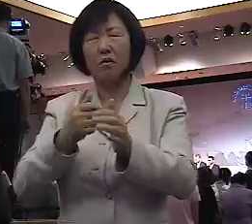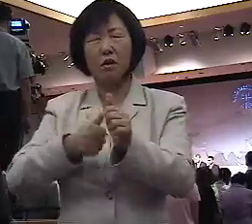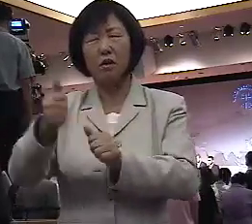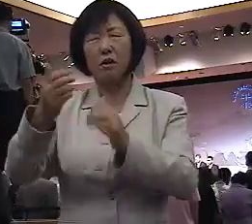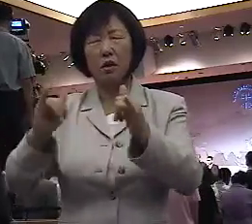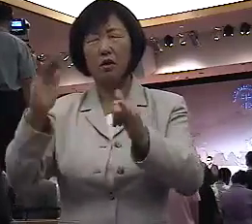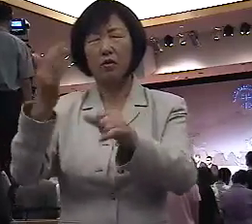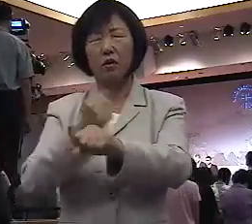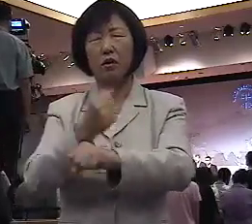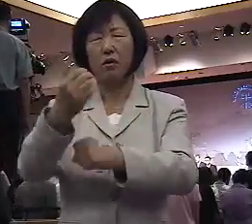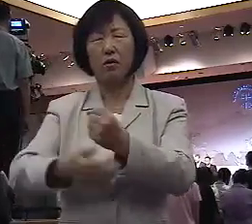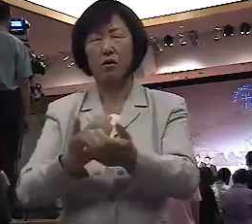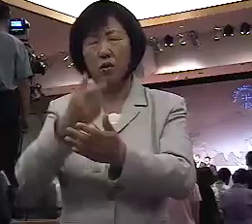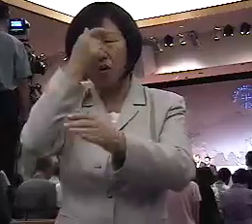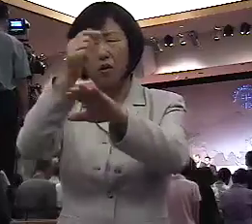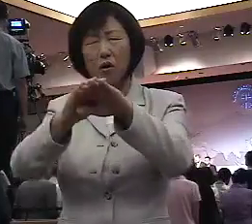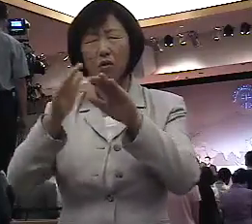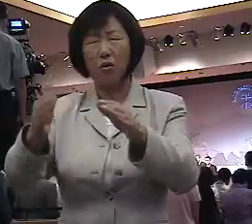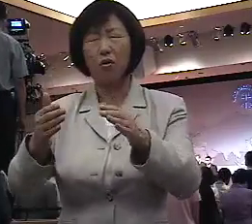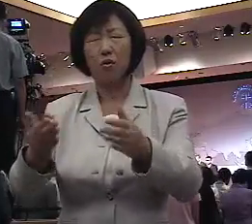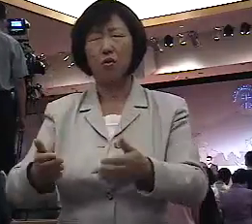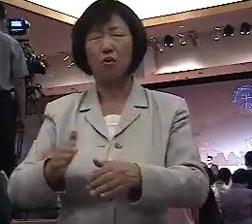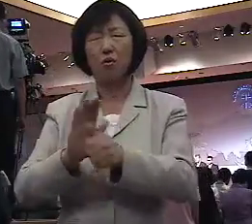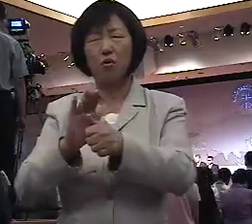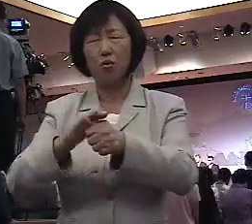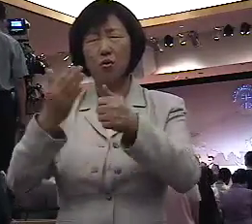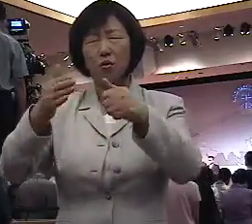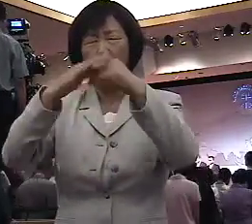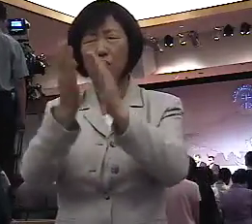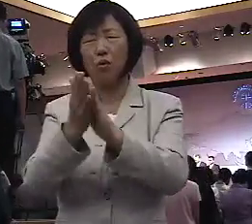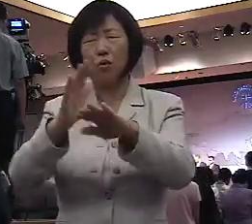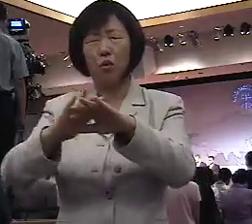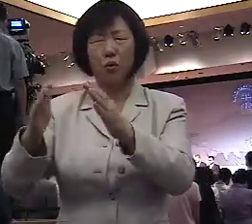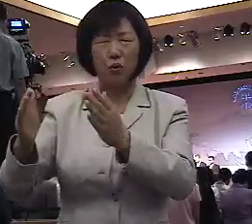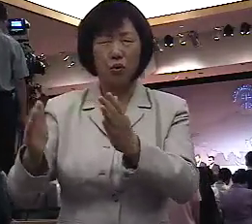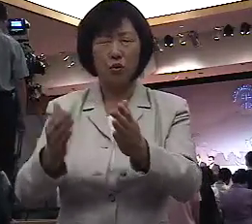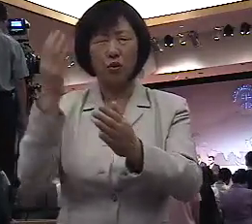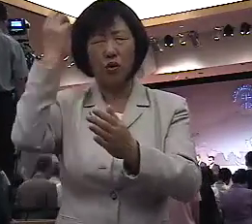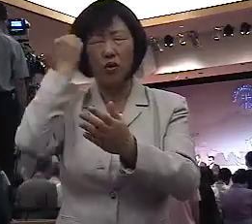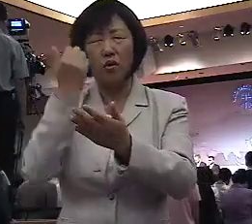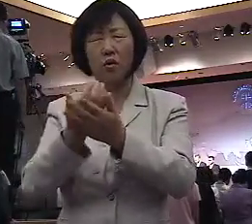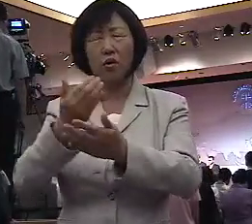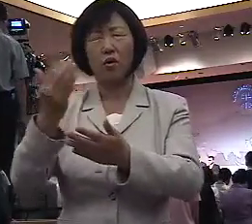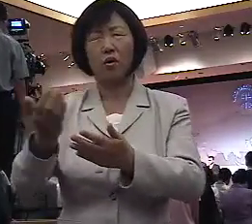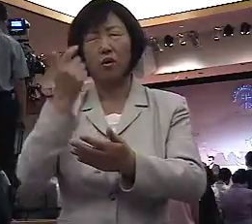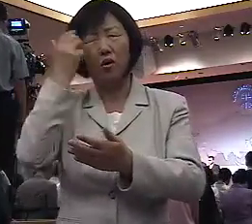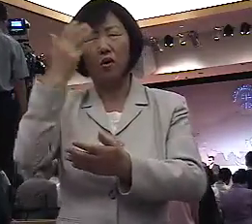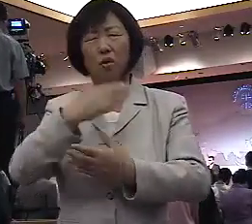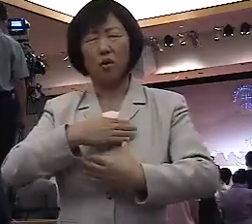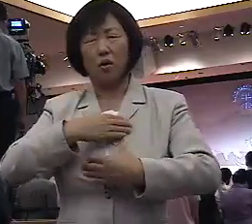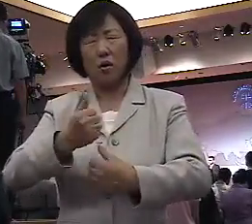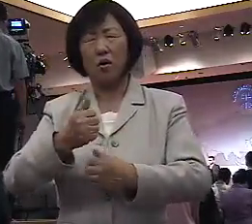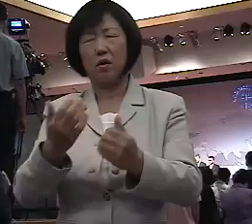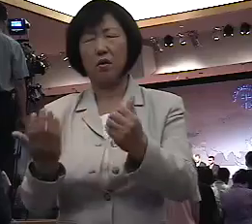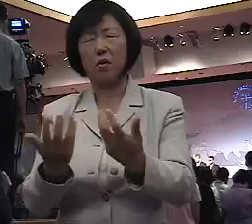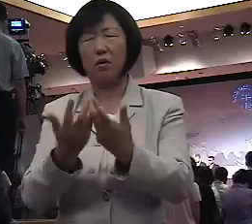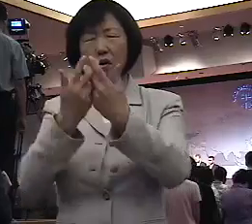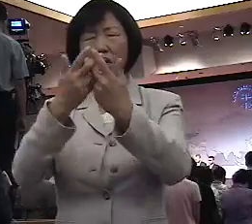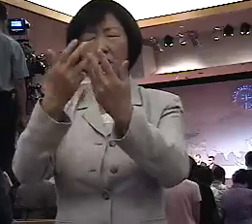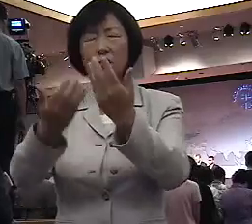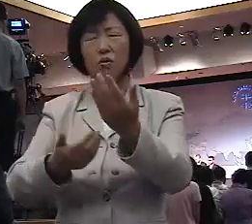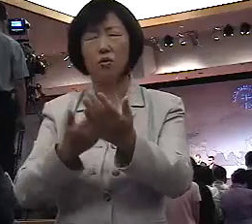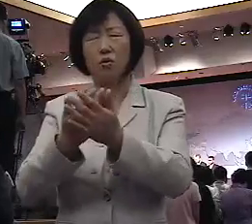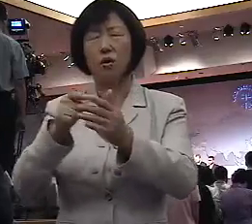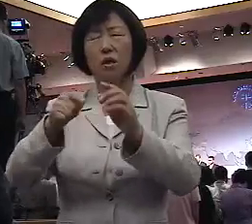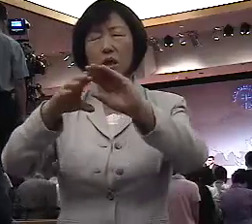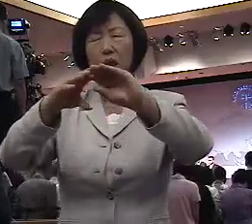하옵소서. 아멘. 예배를 돕는 모든 손길을 기억하여 주시며 저들의 영혼과 가정에 하나님의 은혜와 평강이 넘치게 하옵소서.